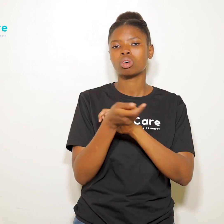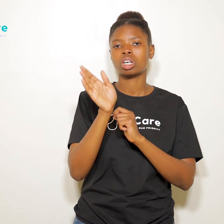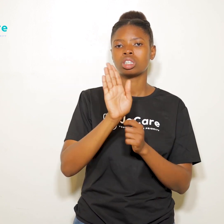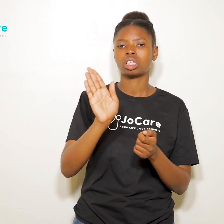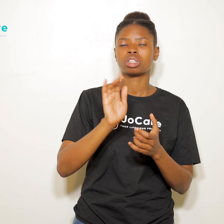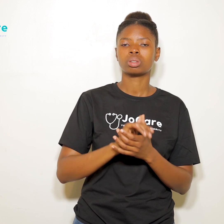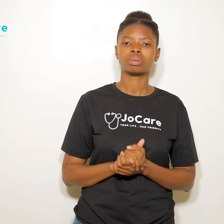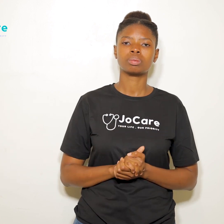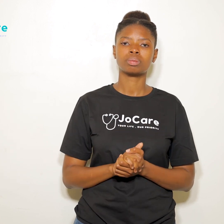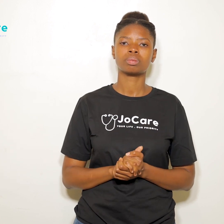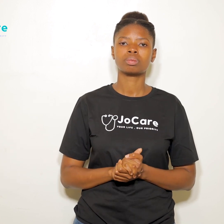Joyeuse,